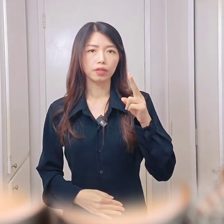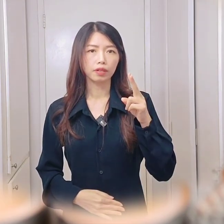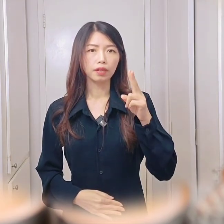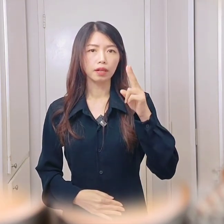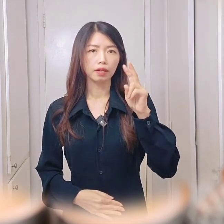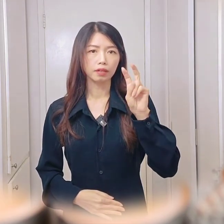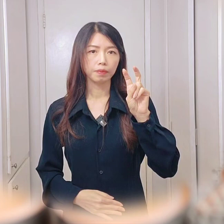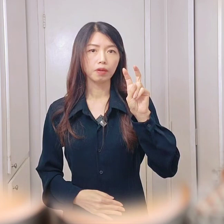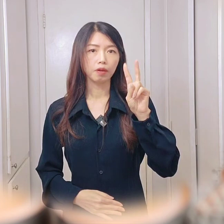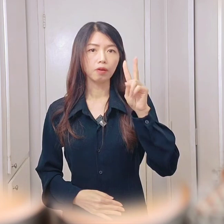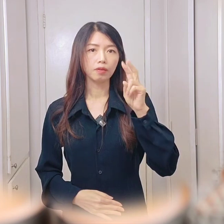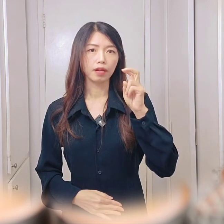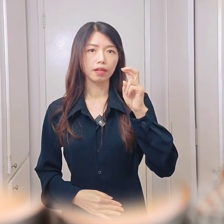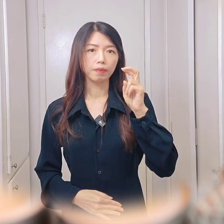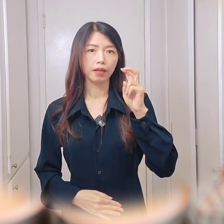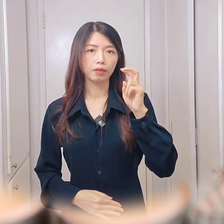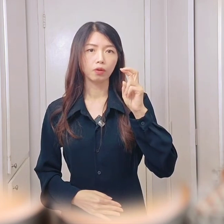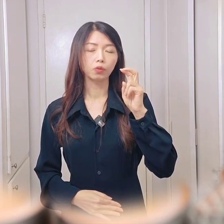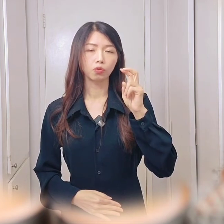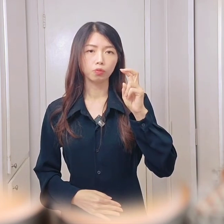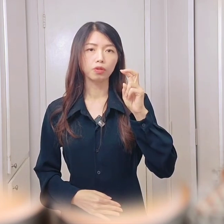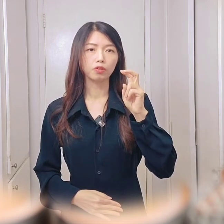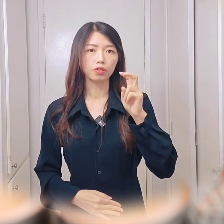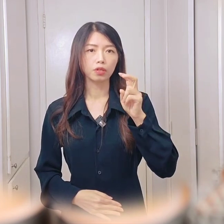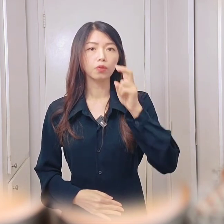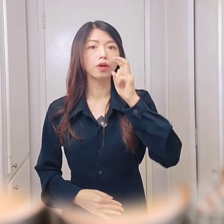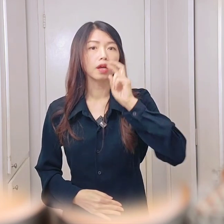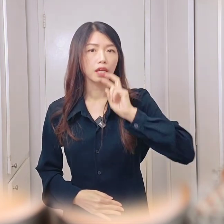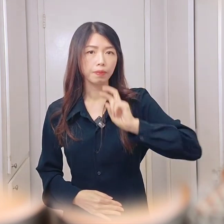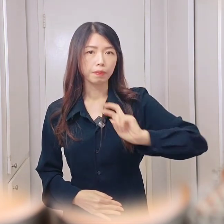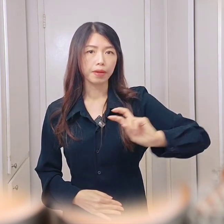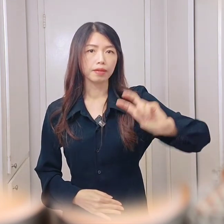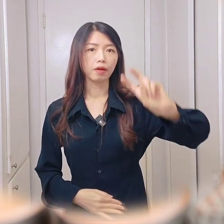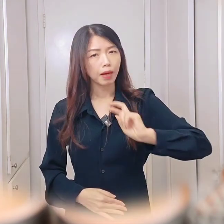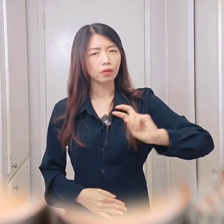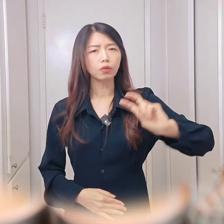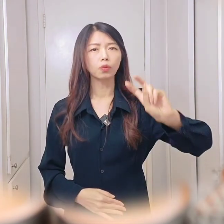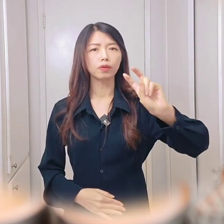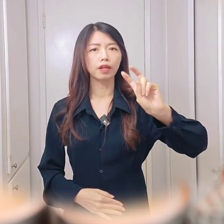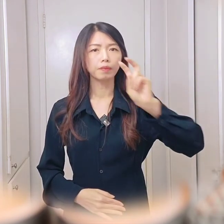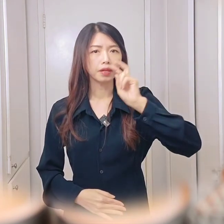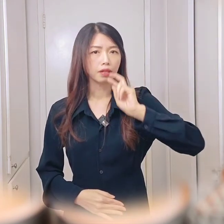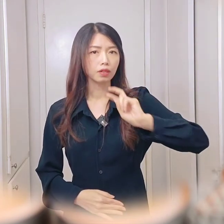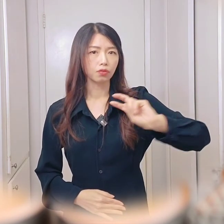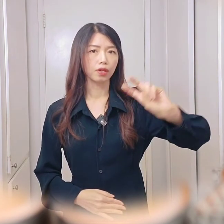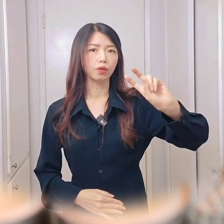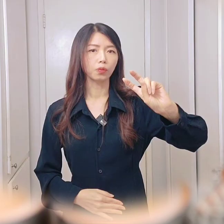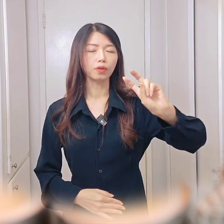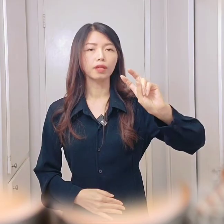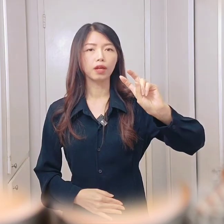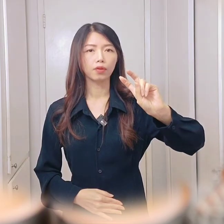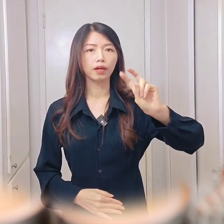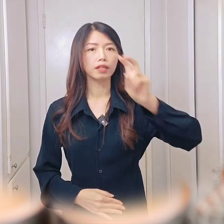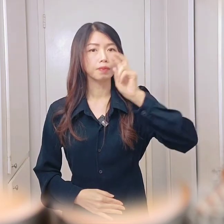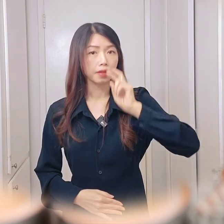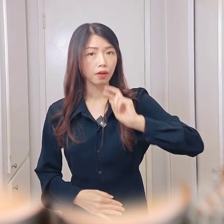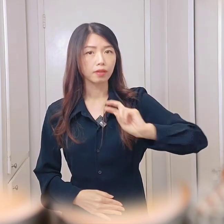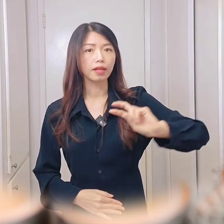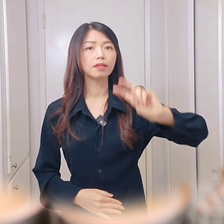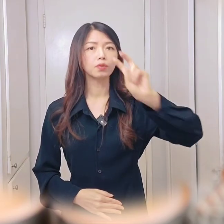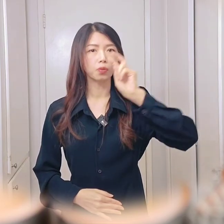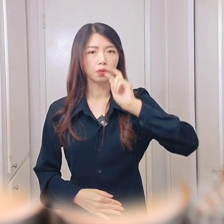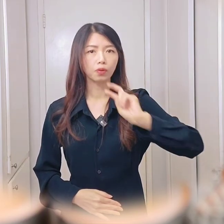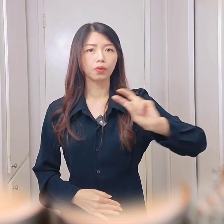검지하고 중지를 펴서 살짝 반 정도 구부려 주시고 입 앞에서 밖으로 동그라미를 2개 정도 그린다고 생각하시면